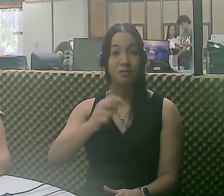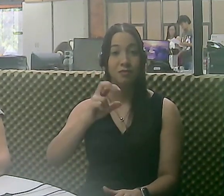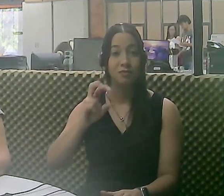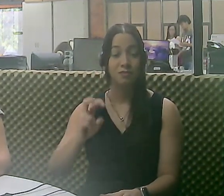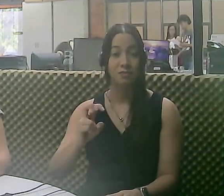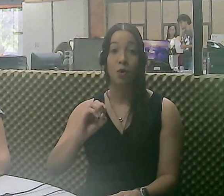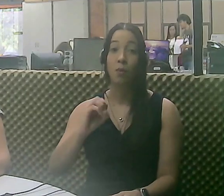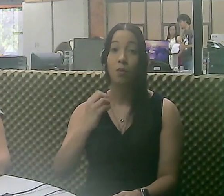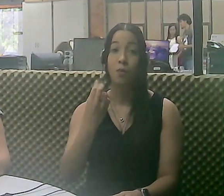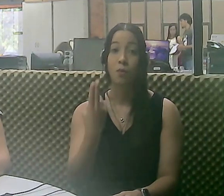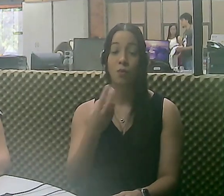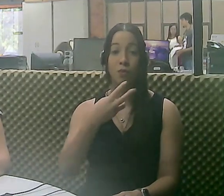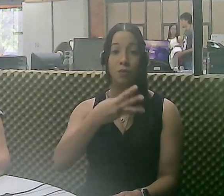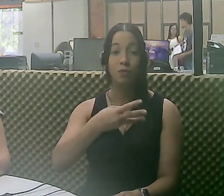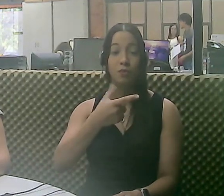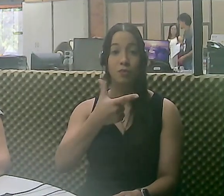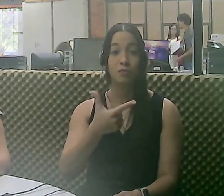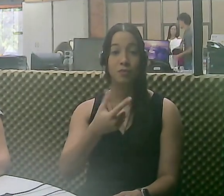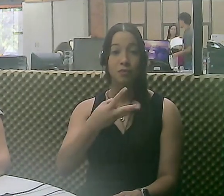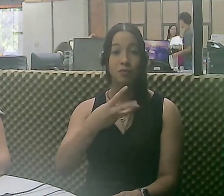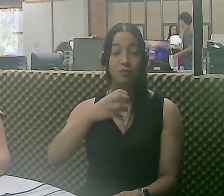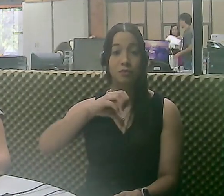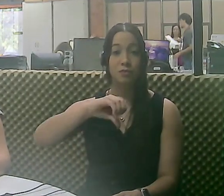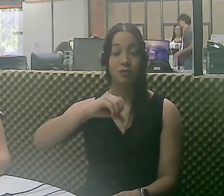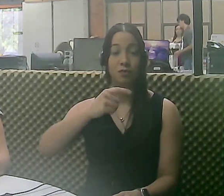3239-2575 ou